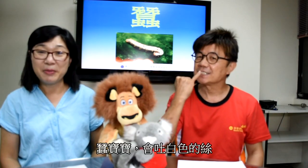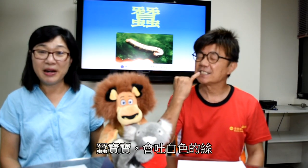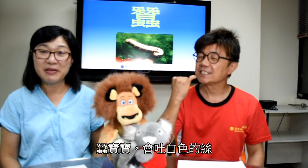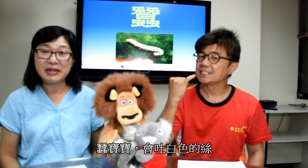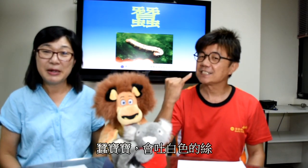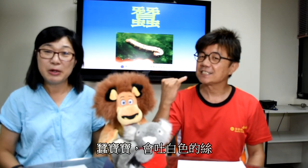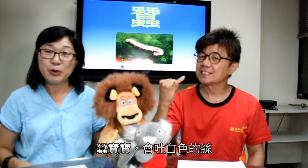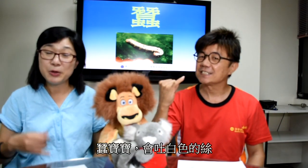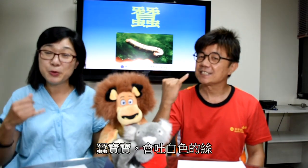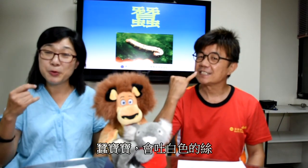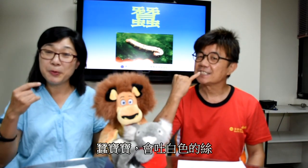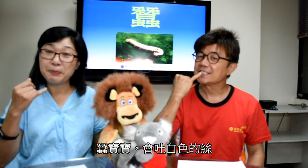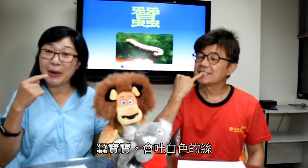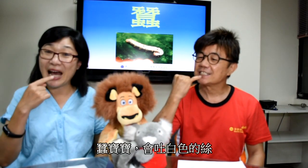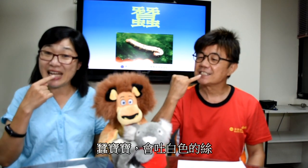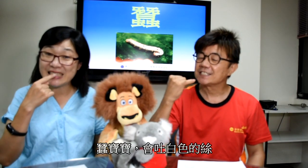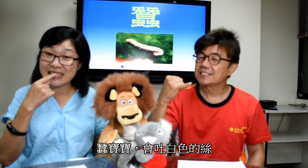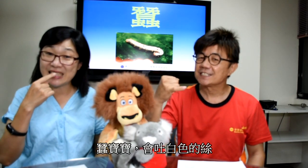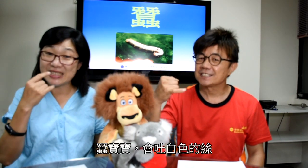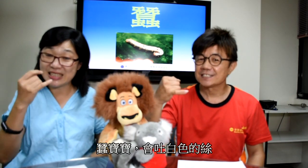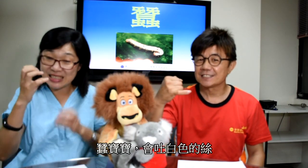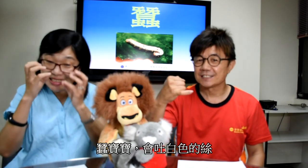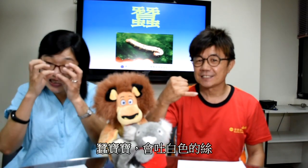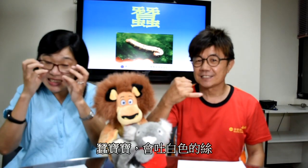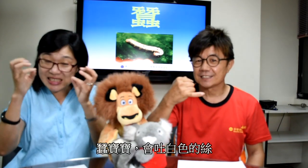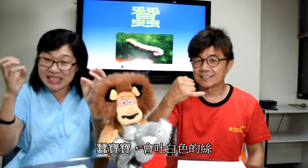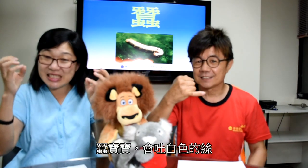宝会吐白色的丝，